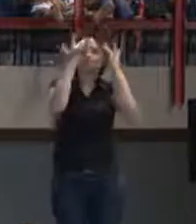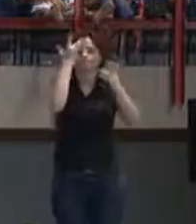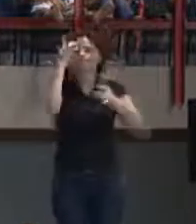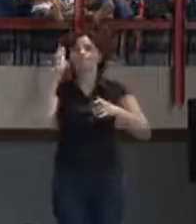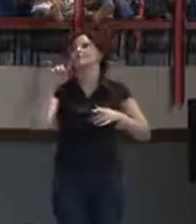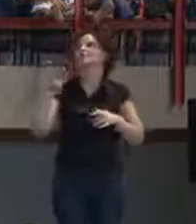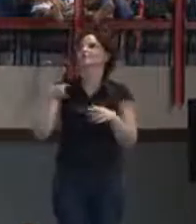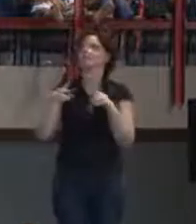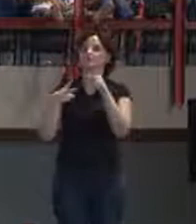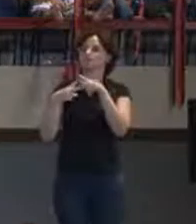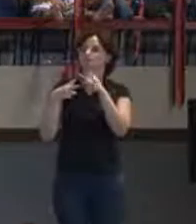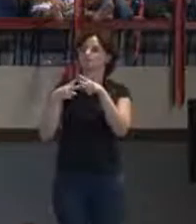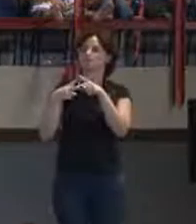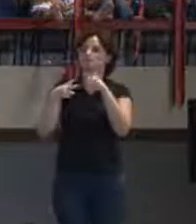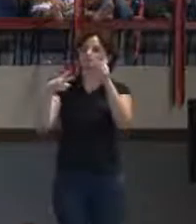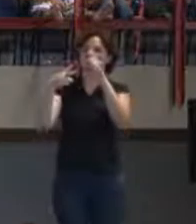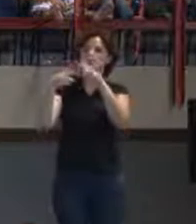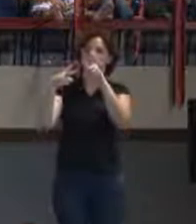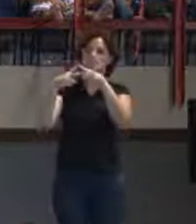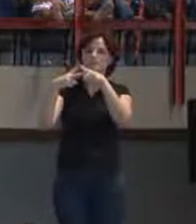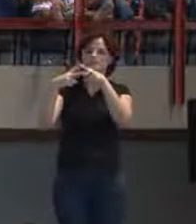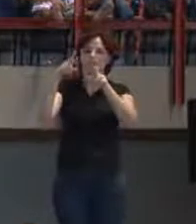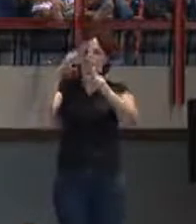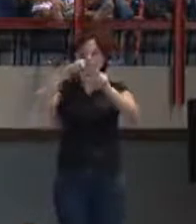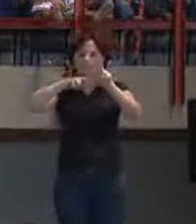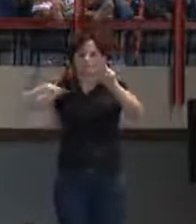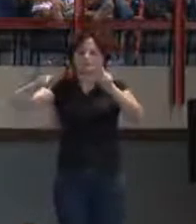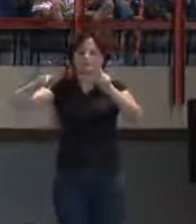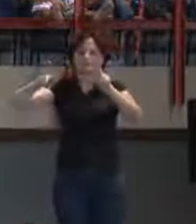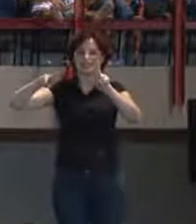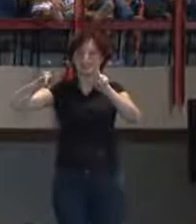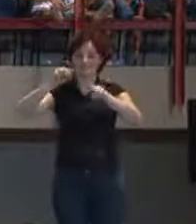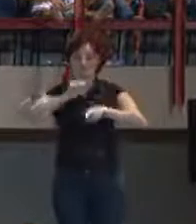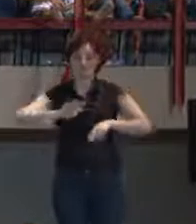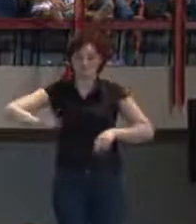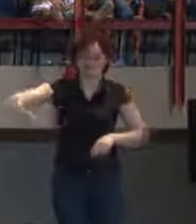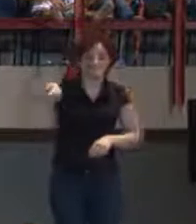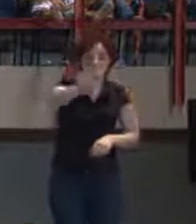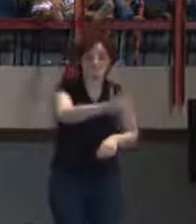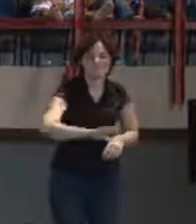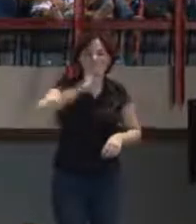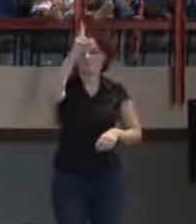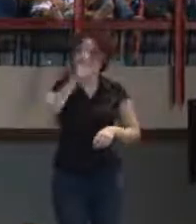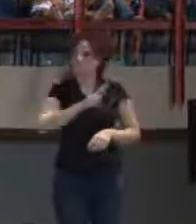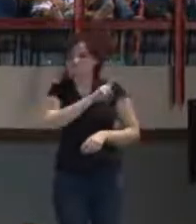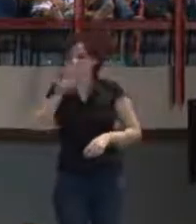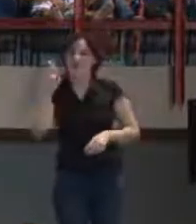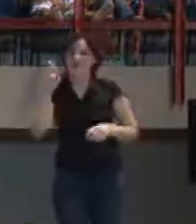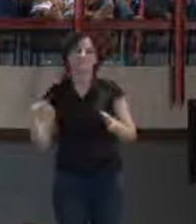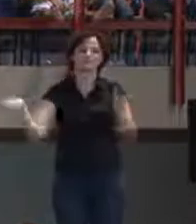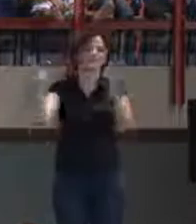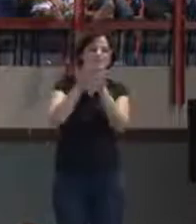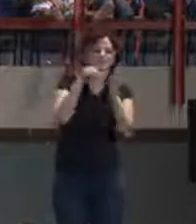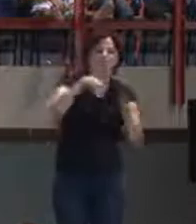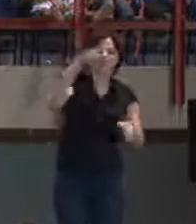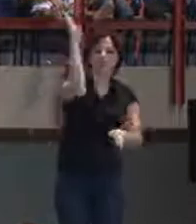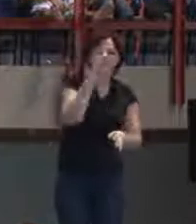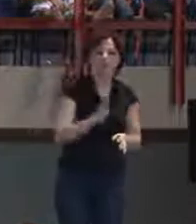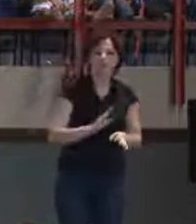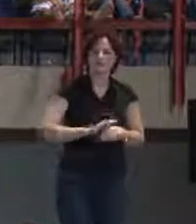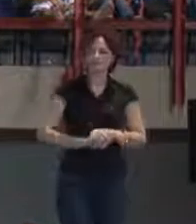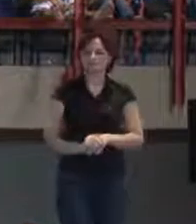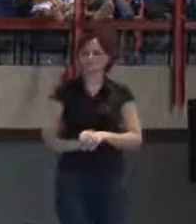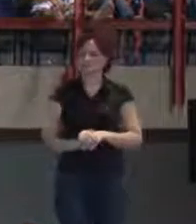básicas. A presença religiosa maciça chegou nesse momento. Os jesuítas. O Brasil, ele não é uma terra